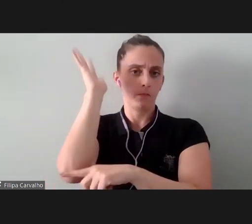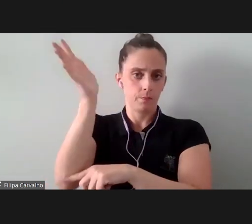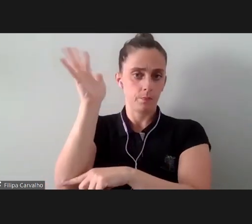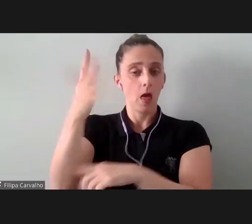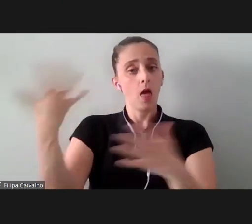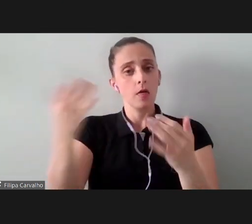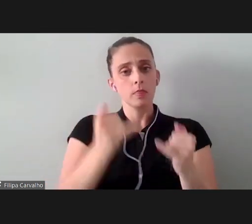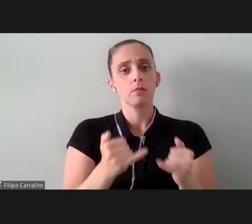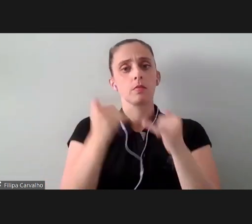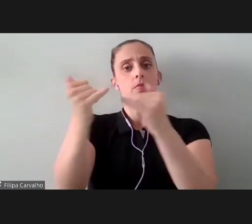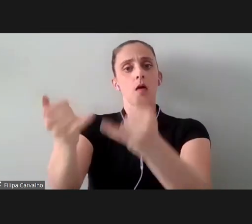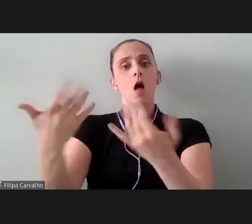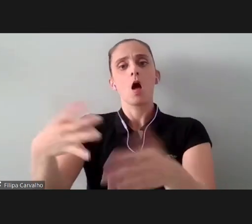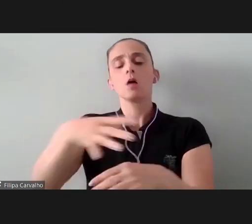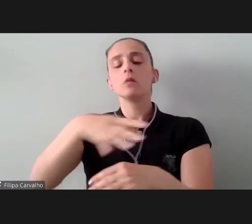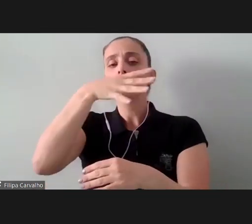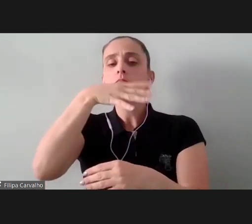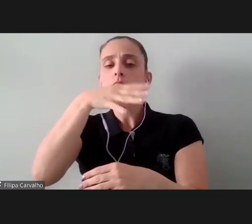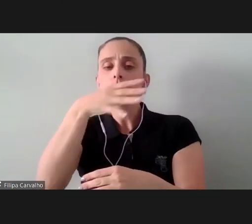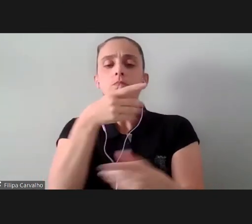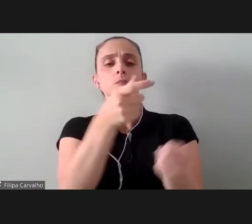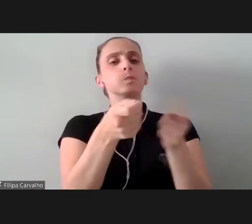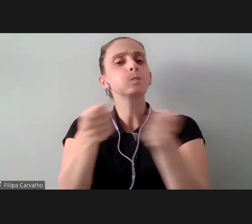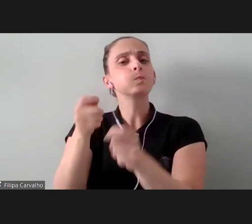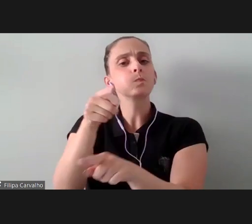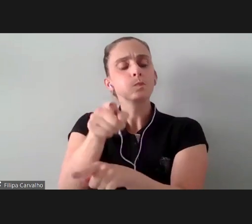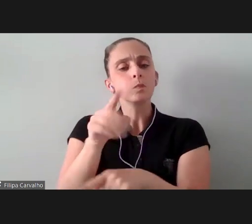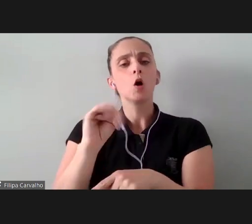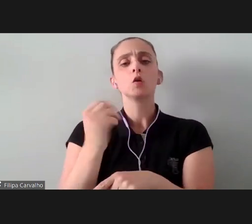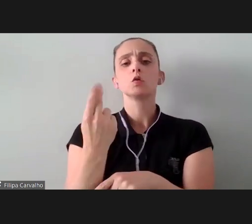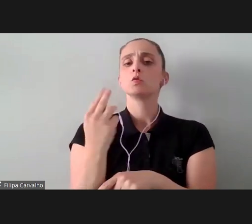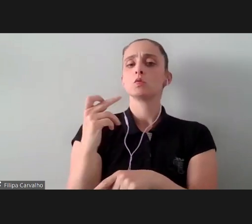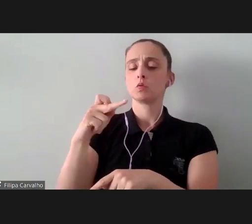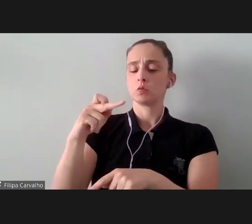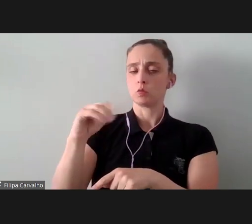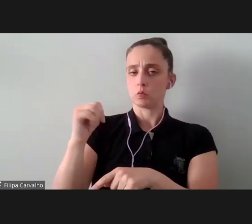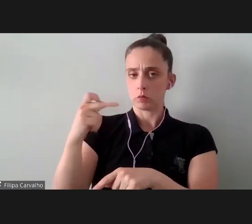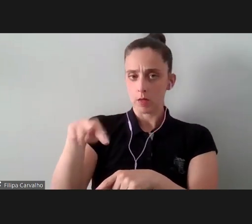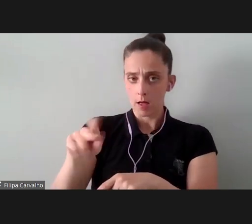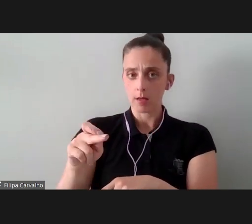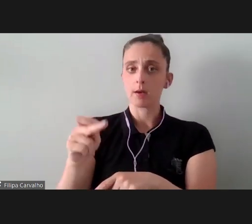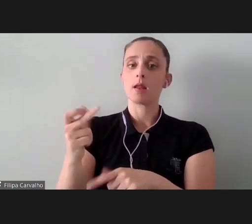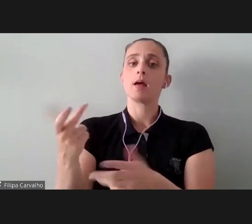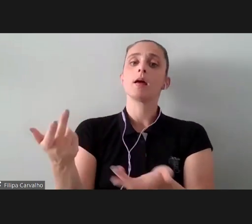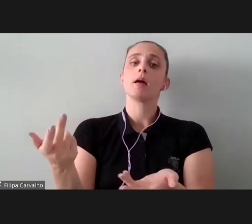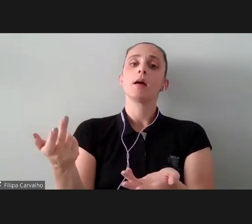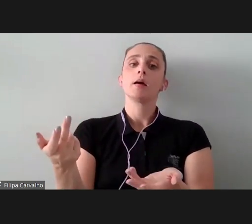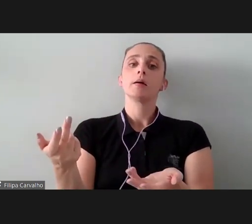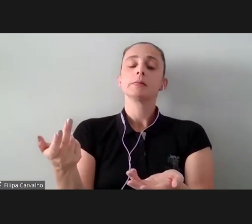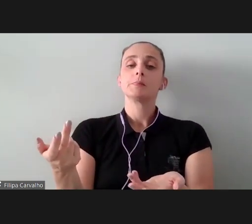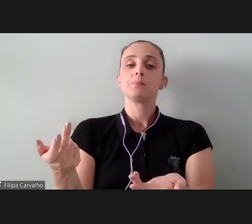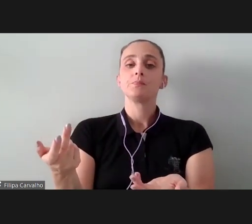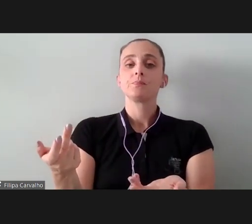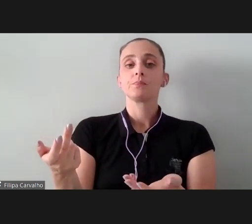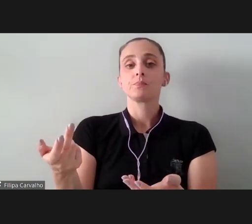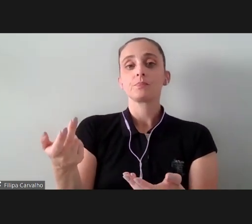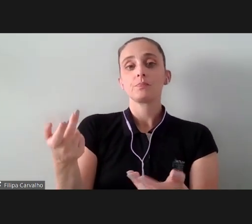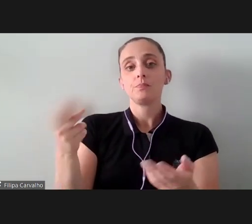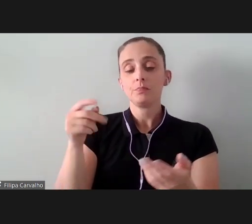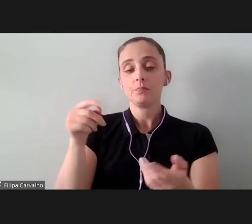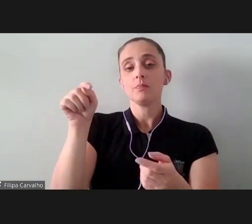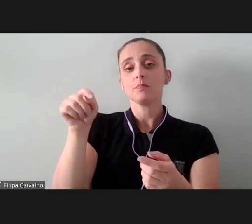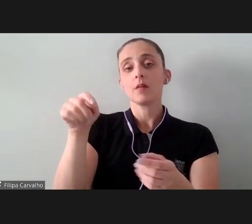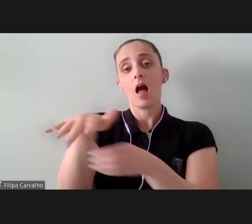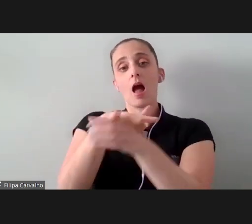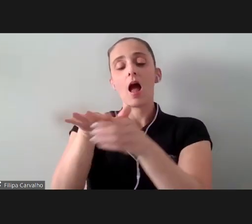passo desde já a palavra à moderadora, Susana, como se diz em determinados contextos,